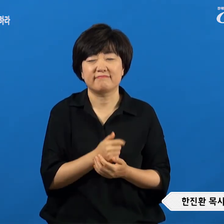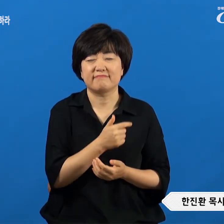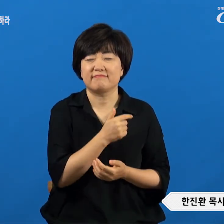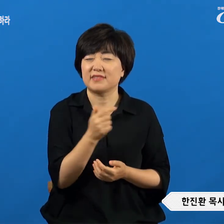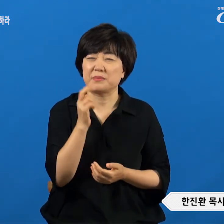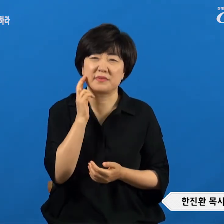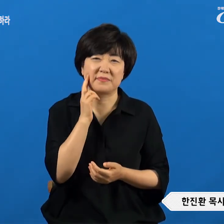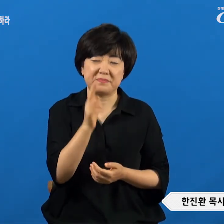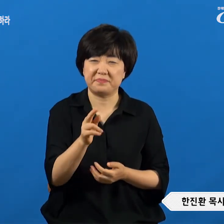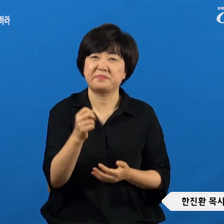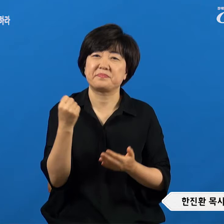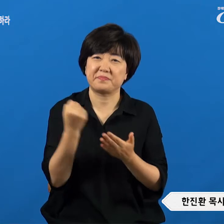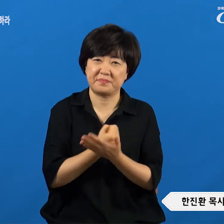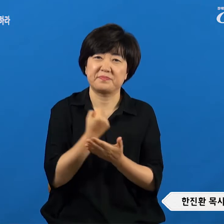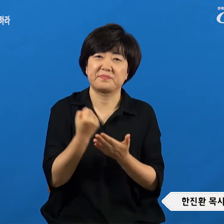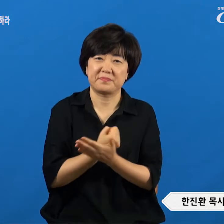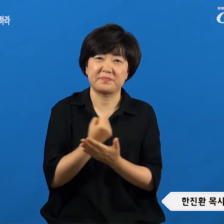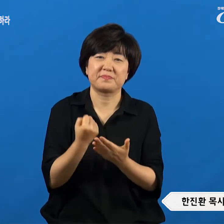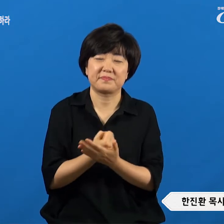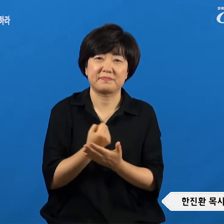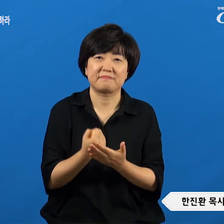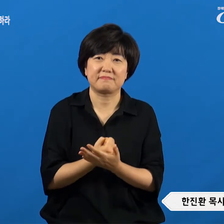너무 안타까운 일이죠.